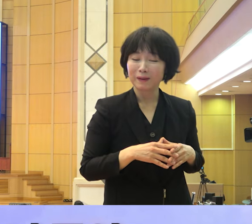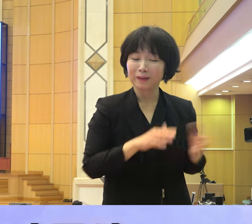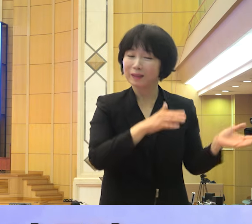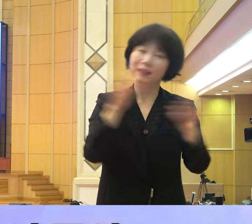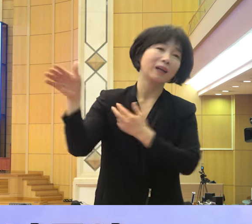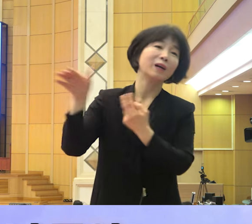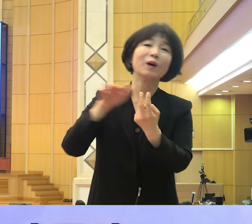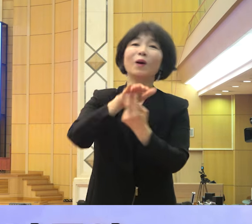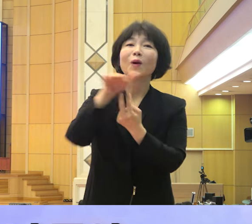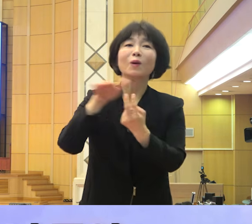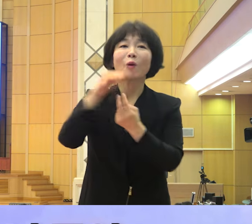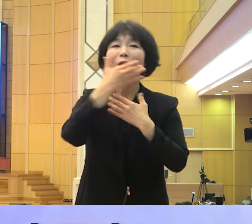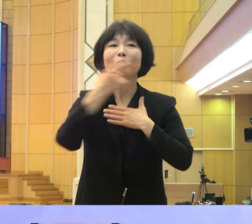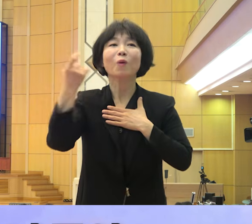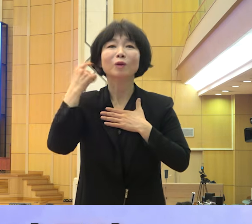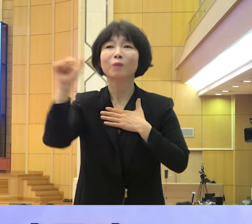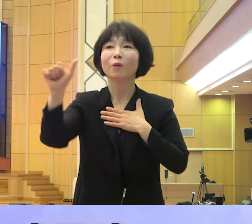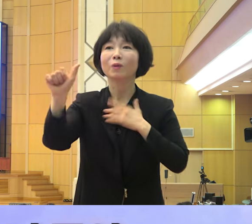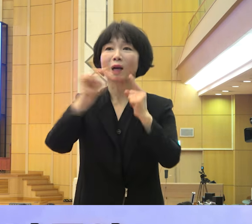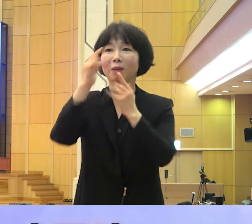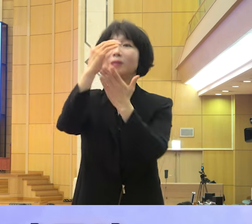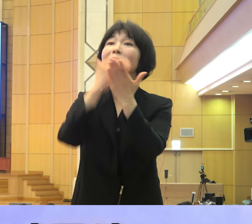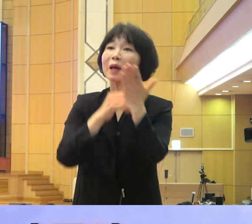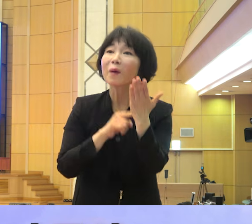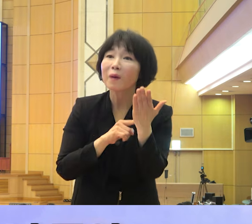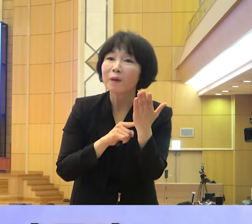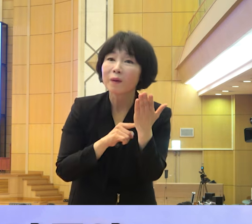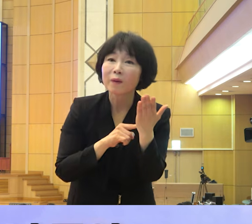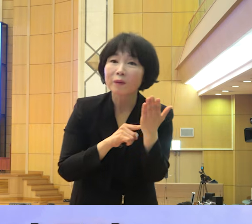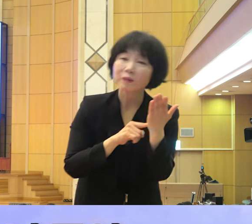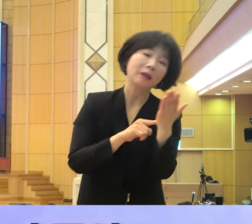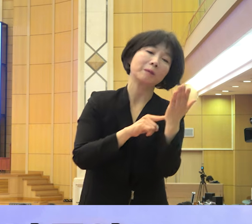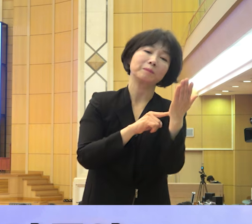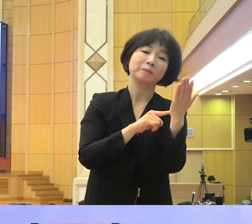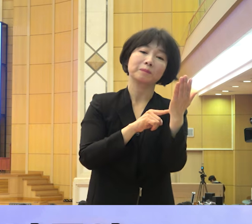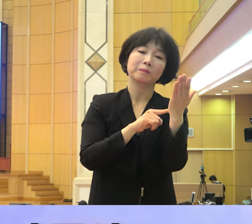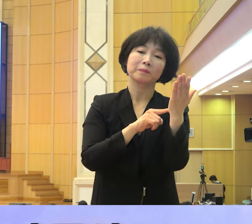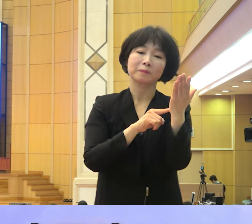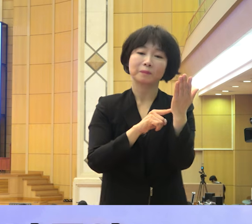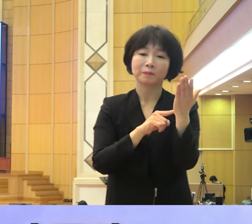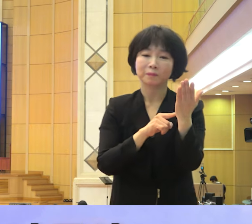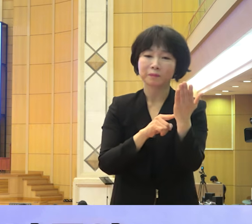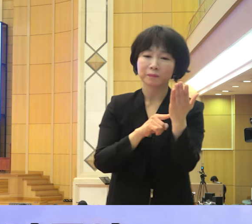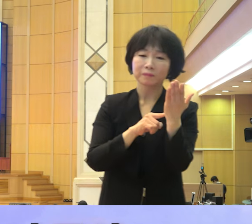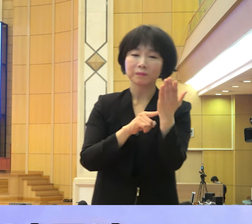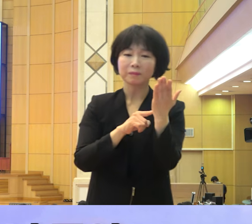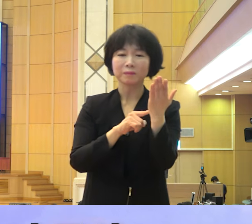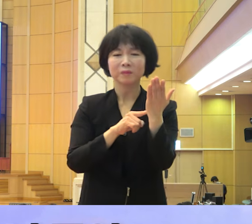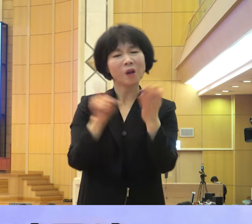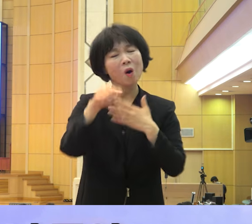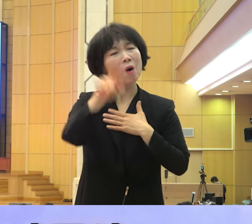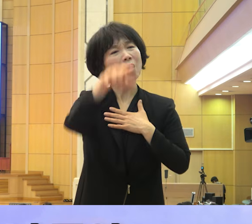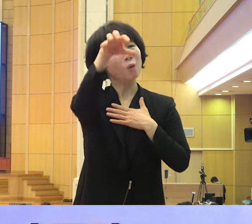요한복음 5장의 말씀을 가보면 5장 5절에 거기 38해,